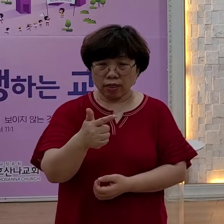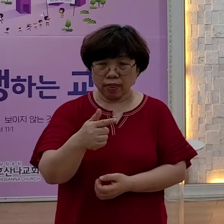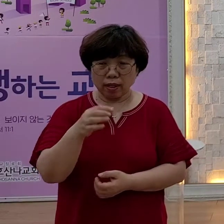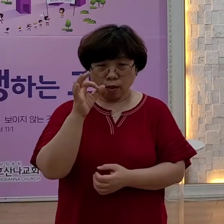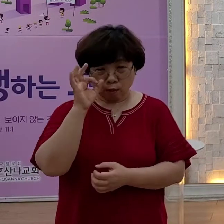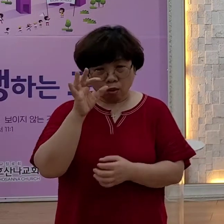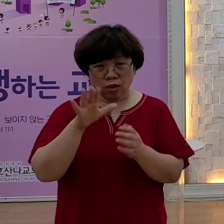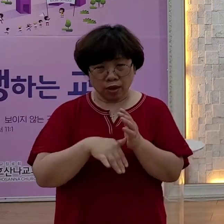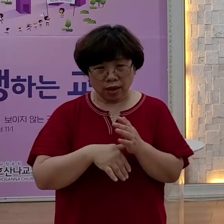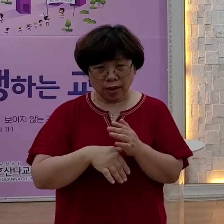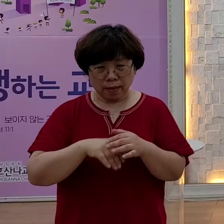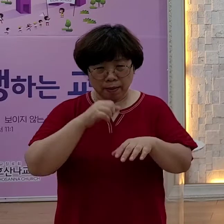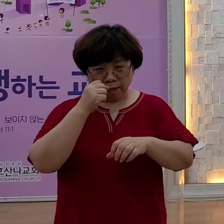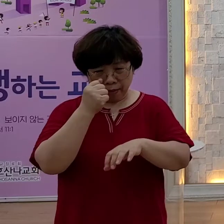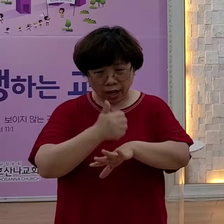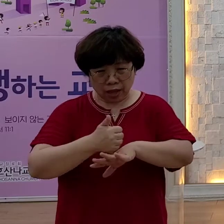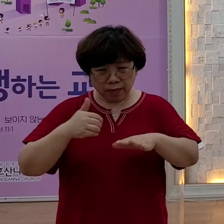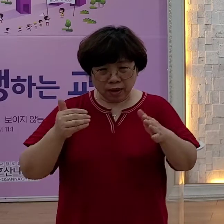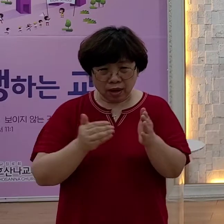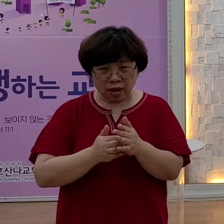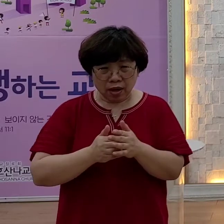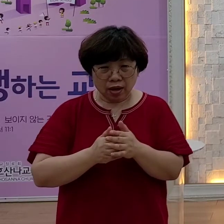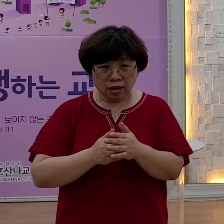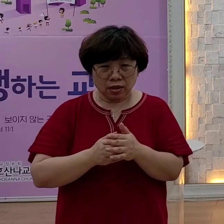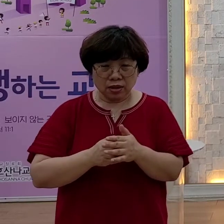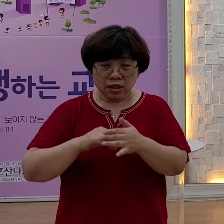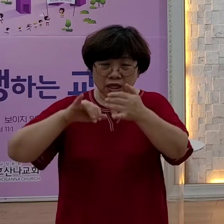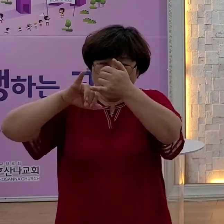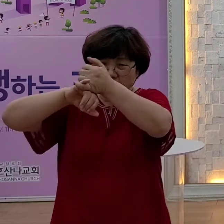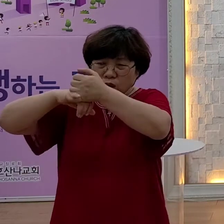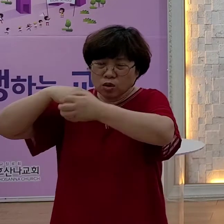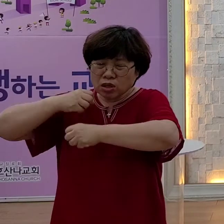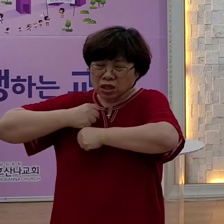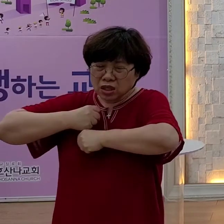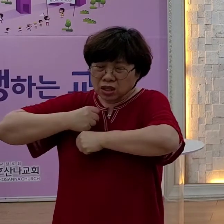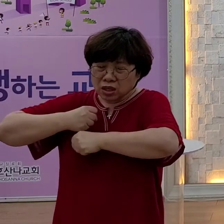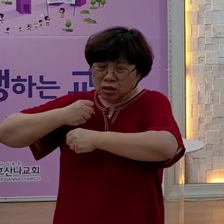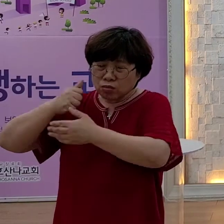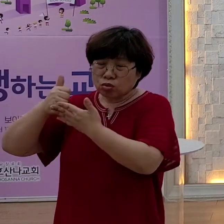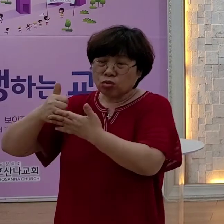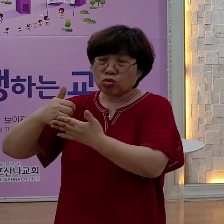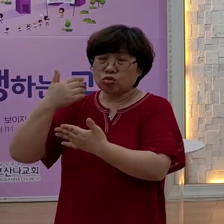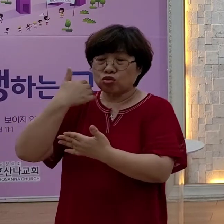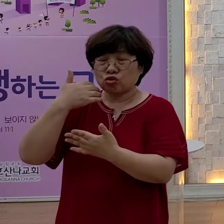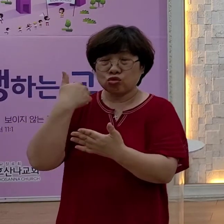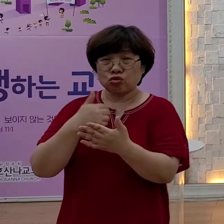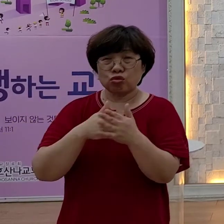서원을 지킨 사람이 누가 있을까? 대표적인 여러분 인물이 누가 있어요?